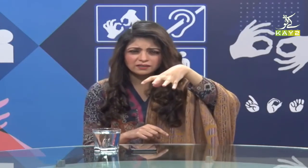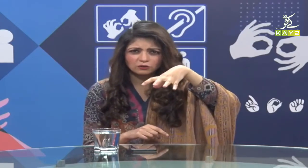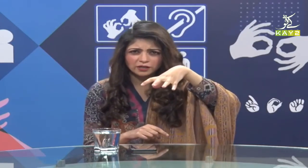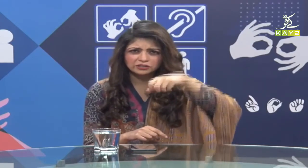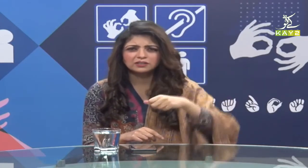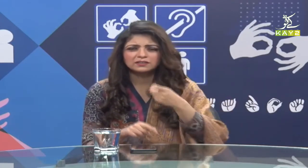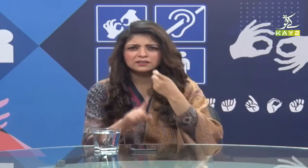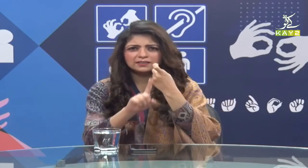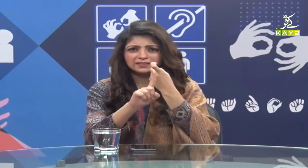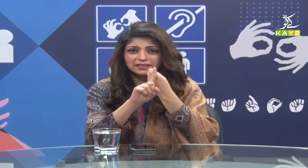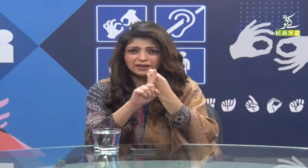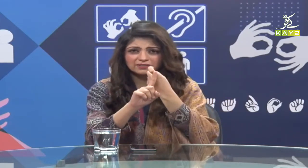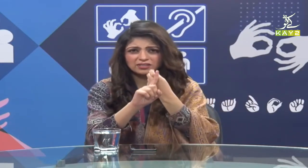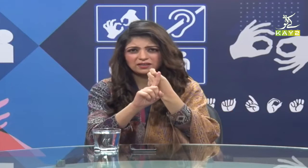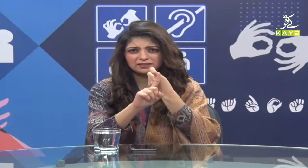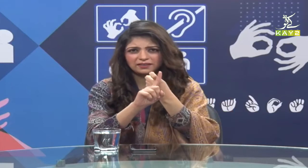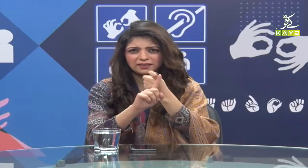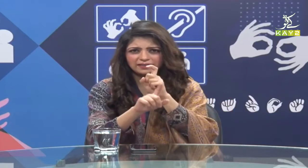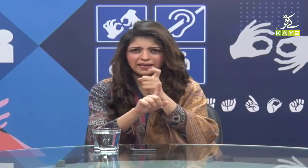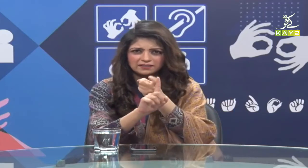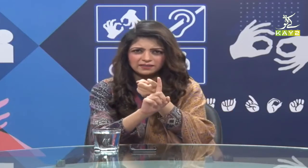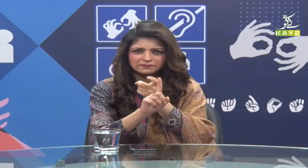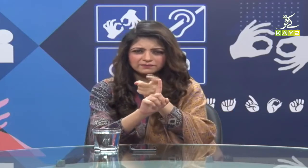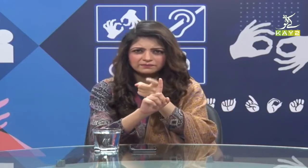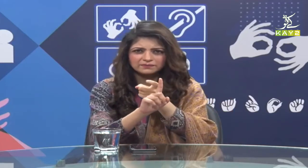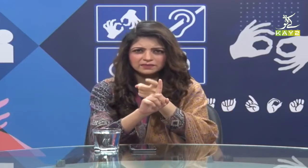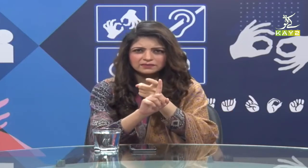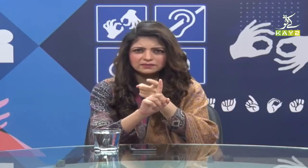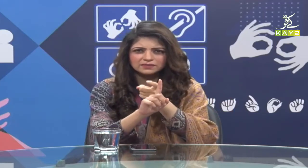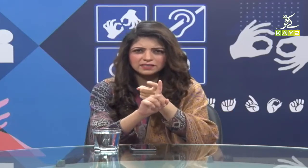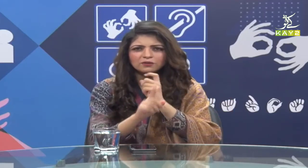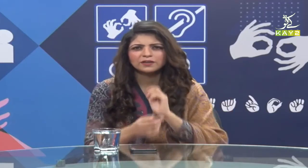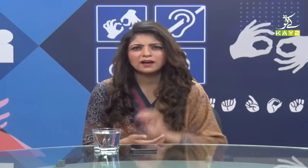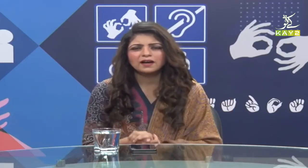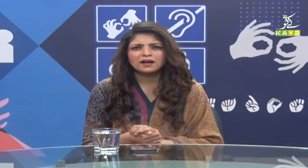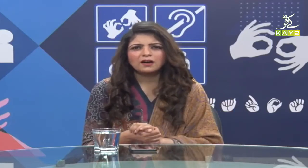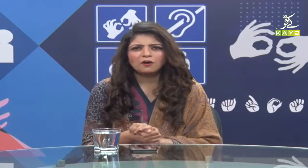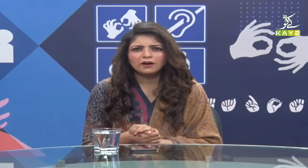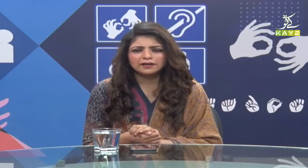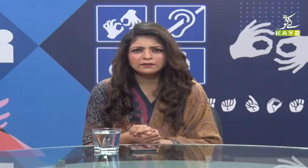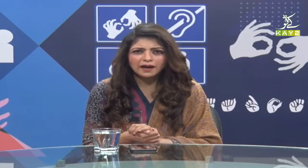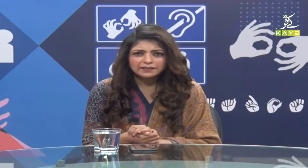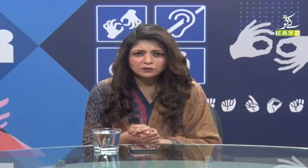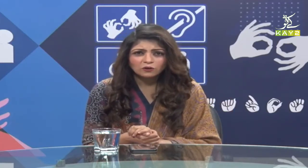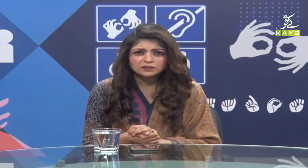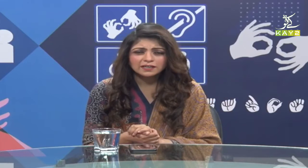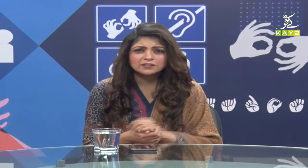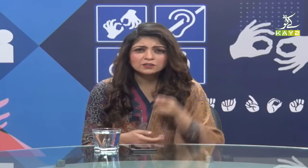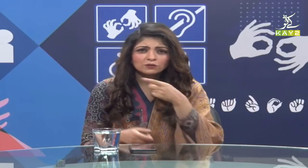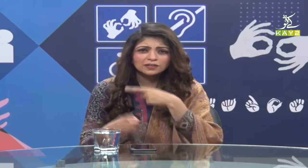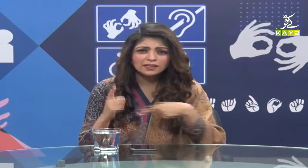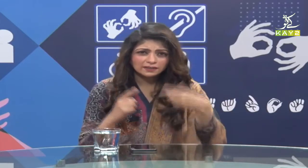हो गया, लोकेशन, ये कराची का साइन है के से, ठीक हो गया। और कायद कौन